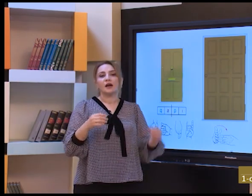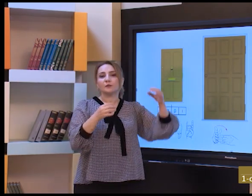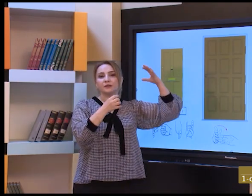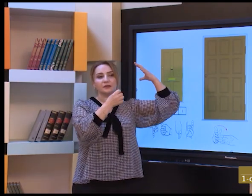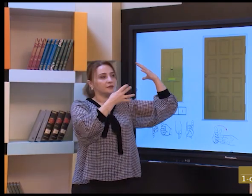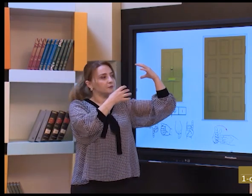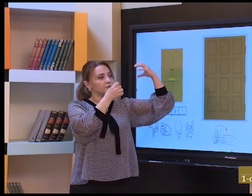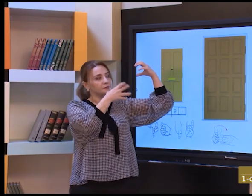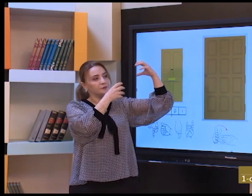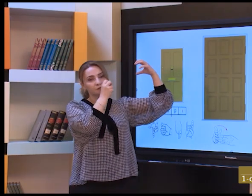qarpız,